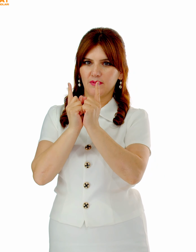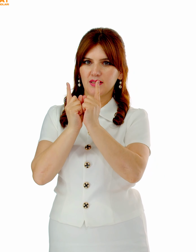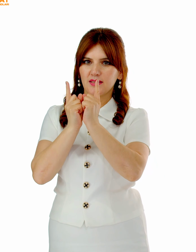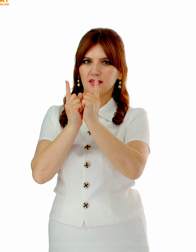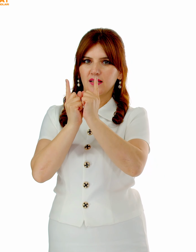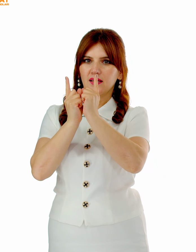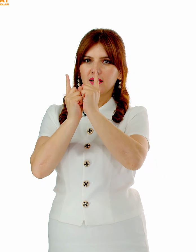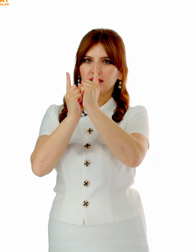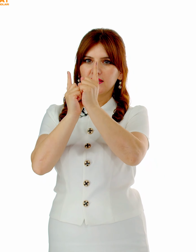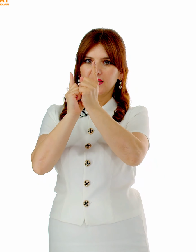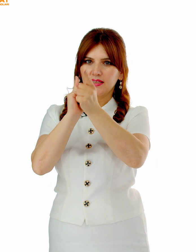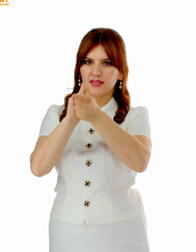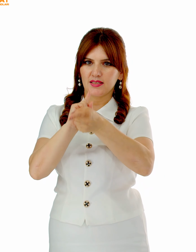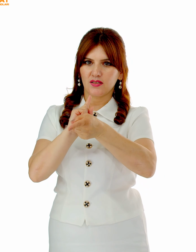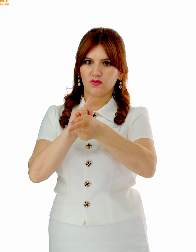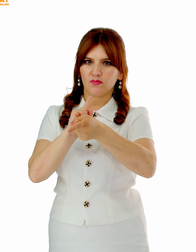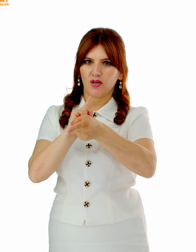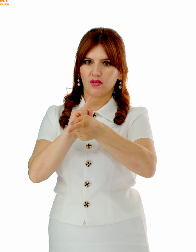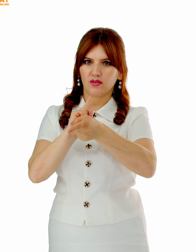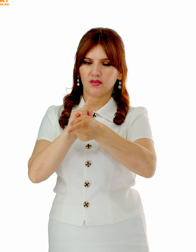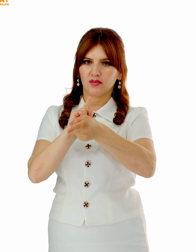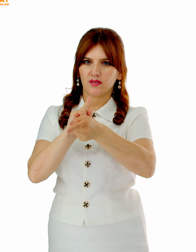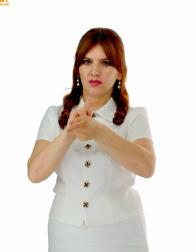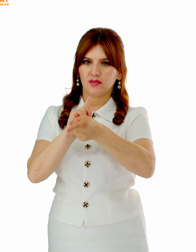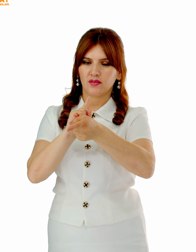yaqinlashtiramiz. Keyingisiga o'tmoq.